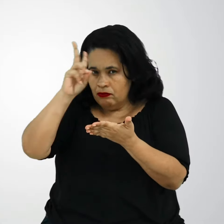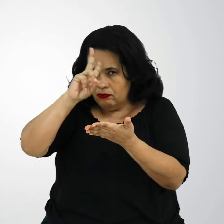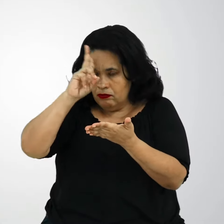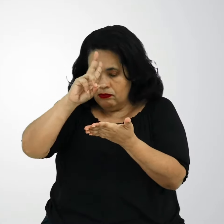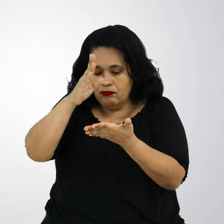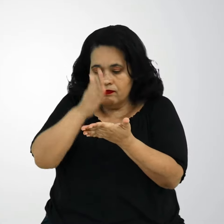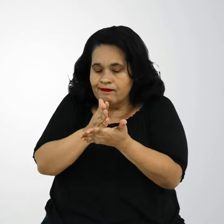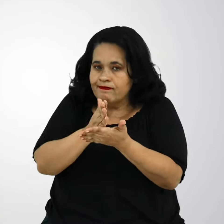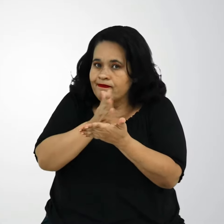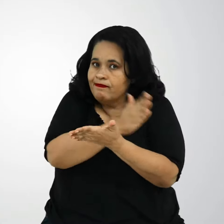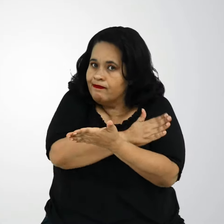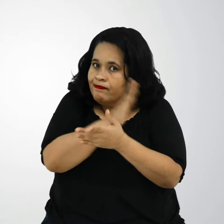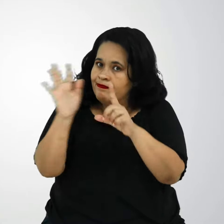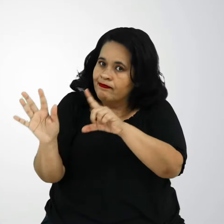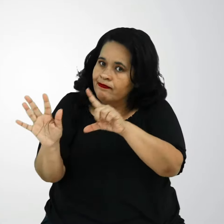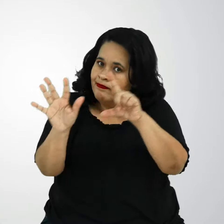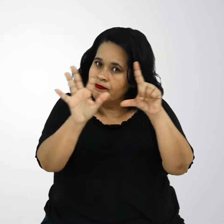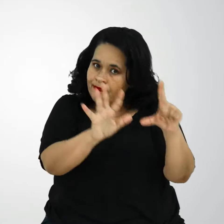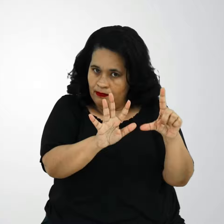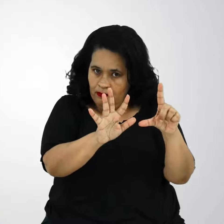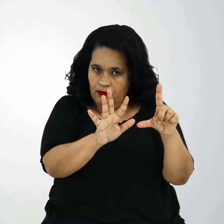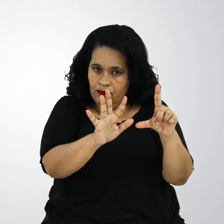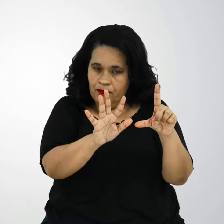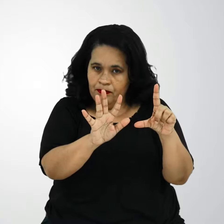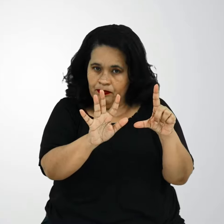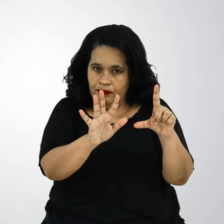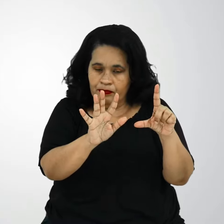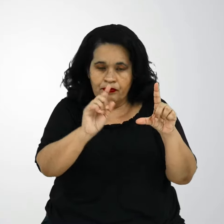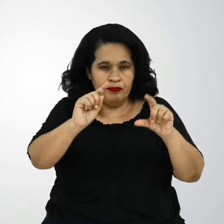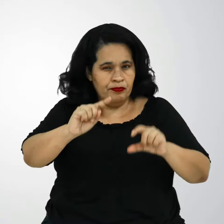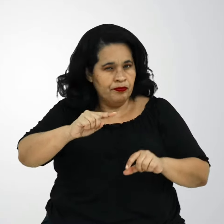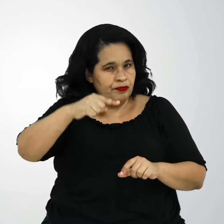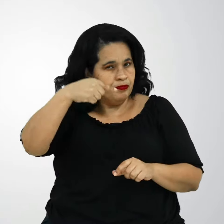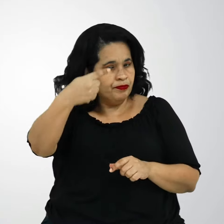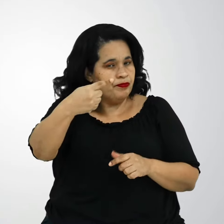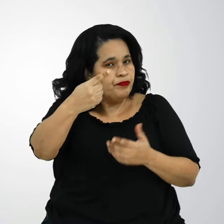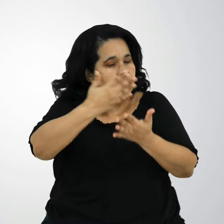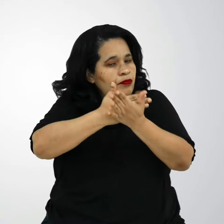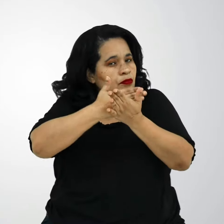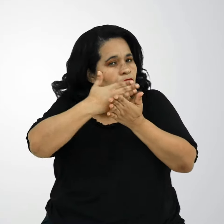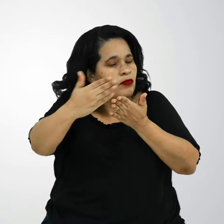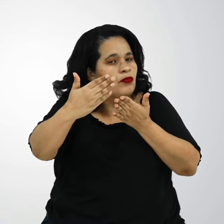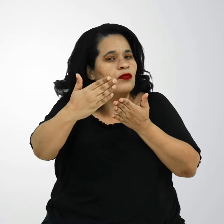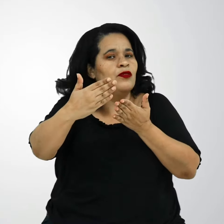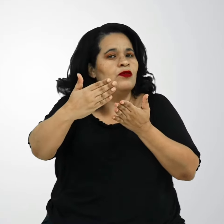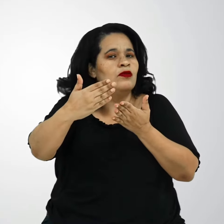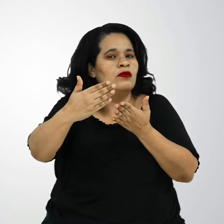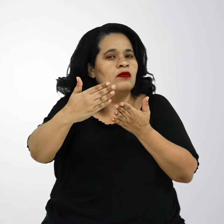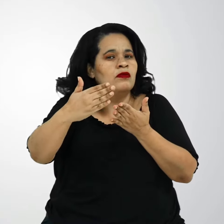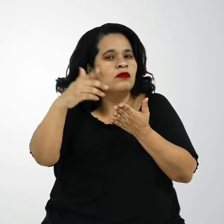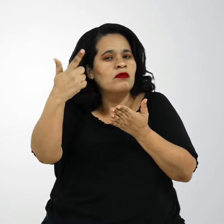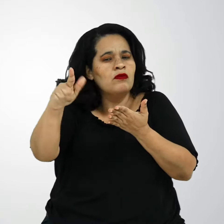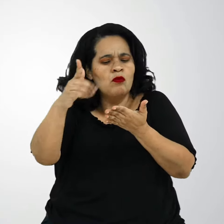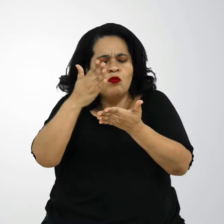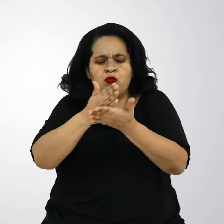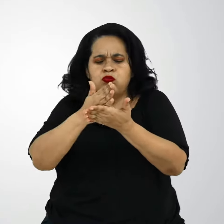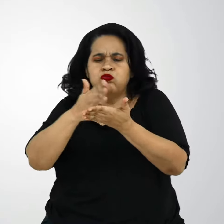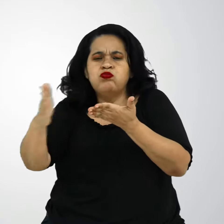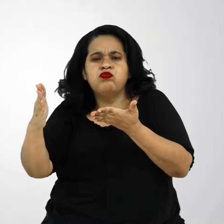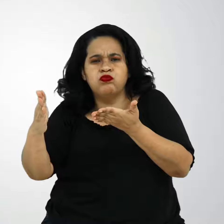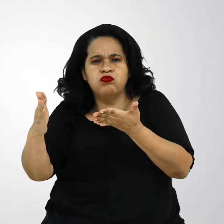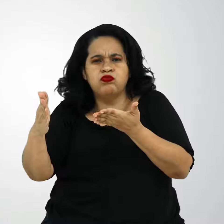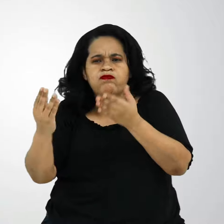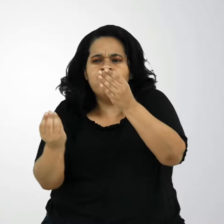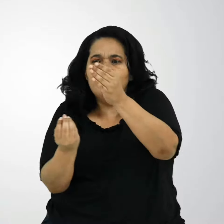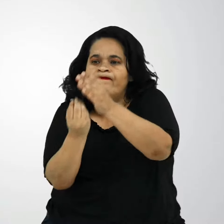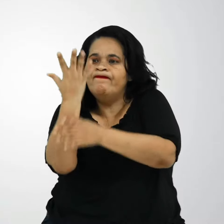semana da vinda de Cristo até o começo da grande tribulação, com o surgimento do anticristo, e a outra metade do